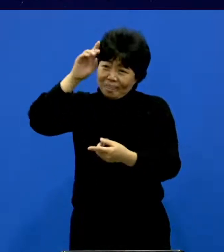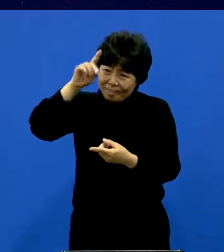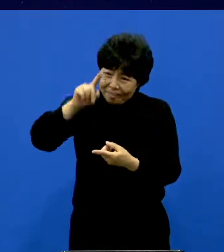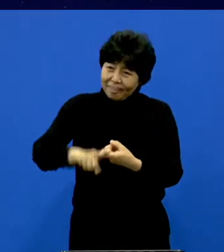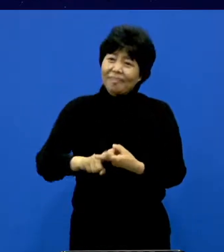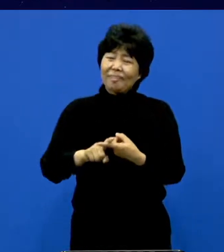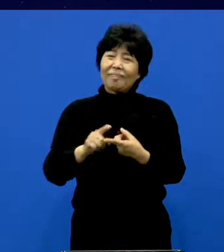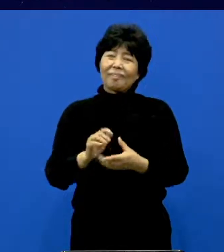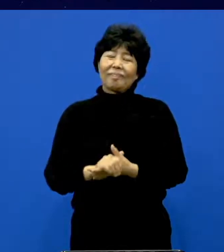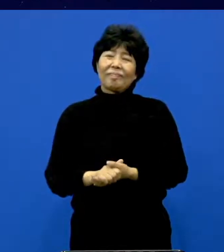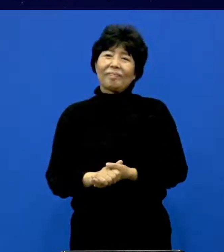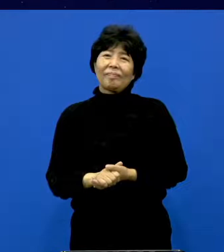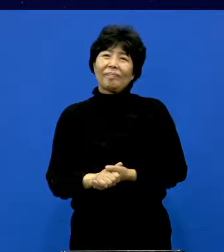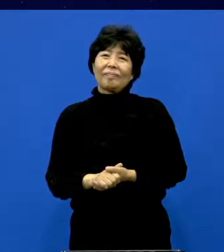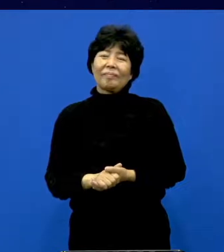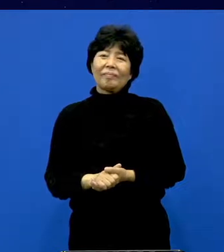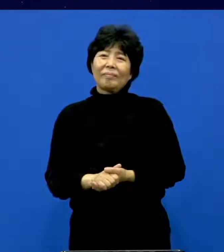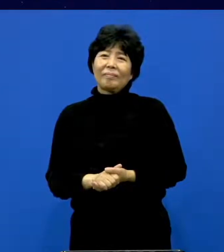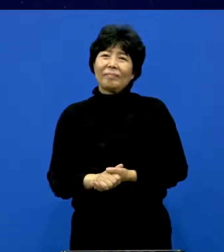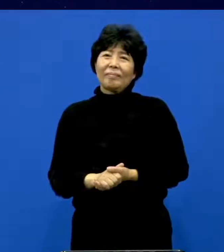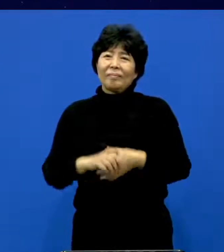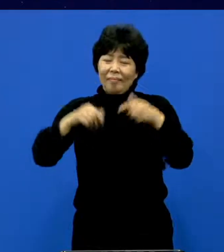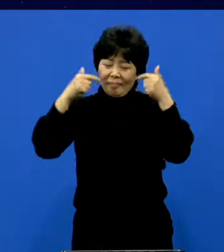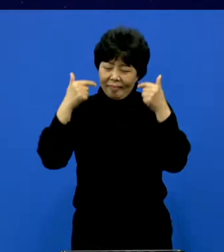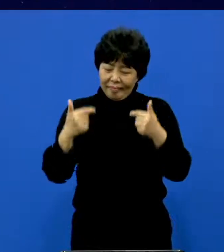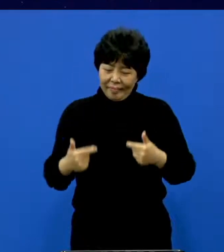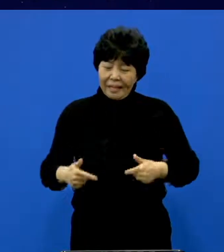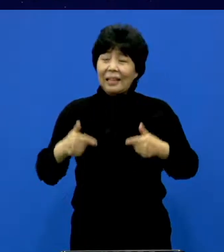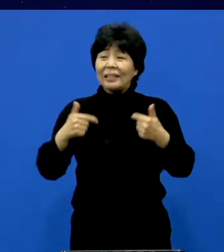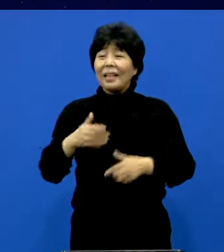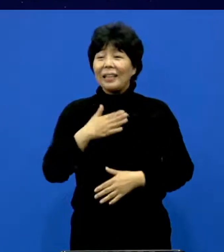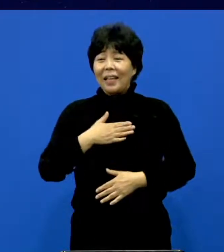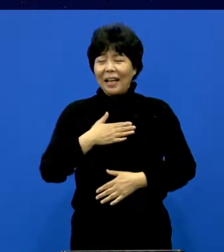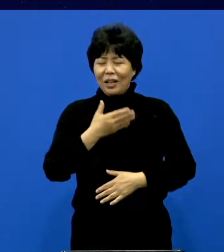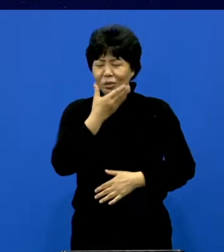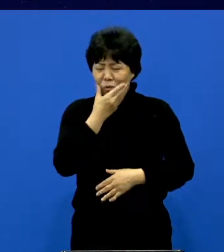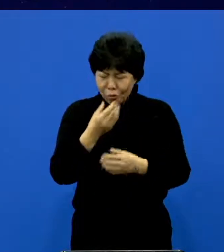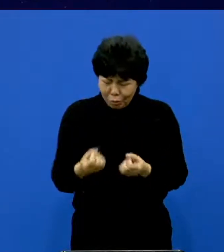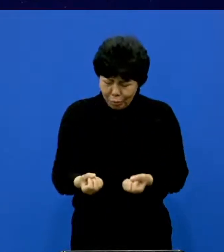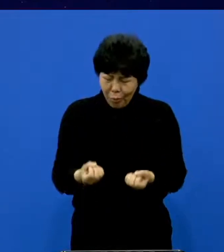막 욕을 해도 나는 언제나 일정하게 축복만 빌어주고